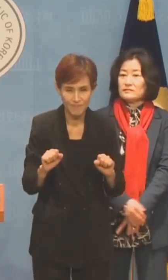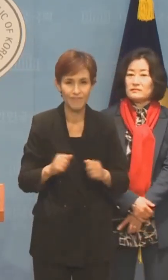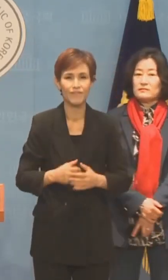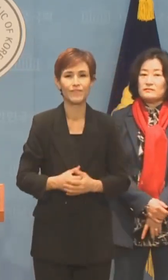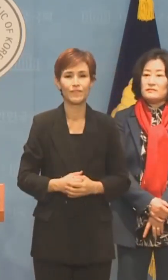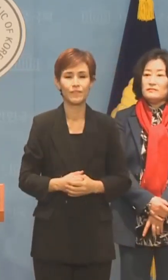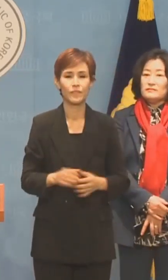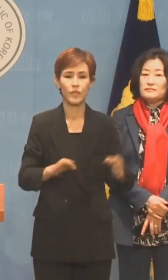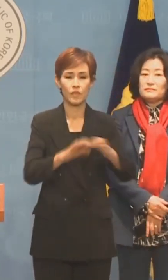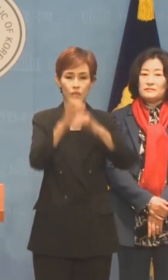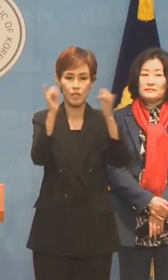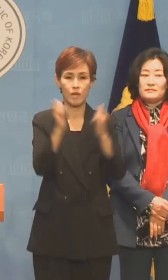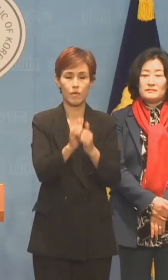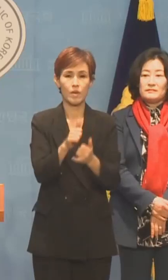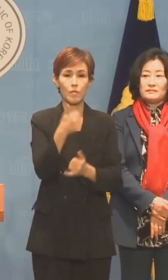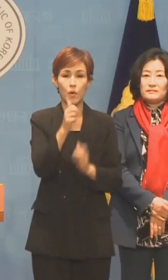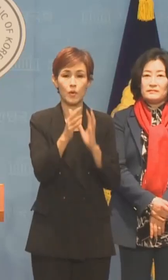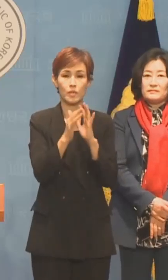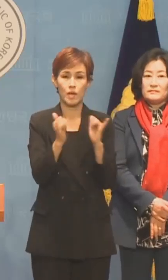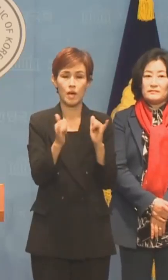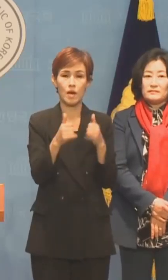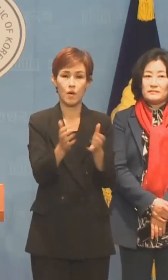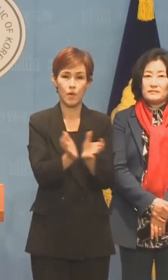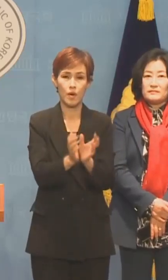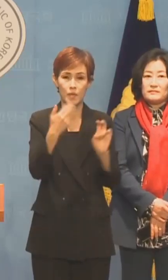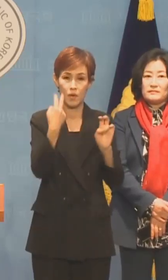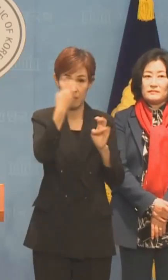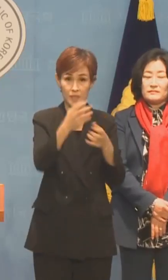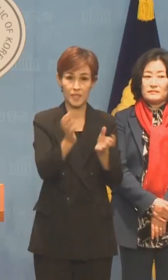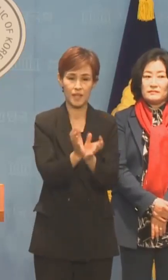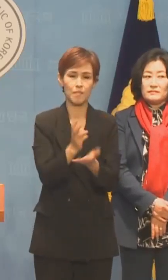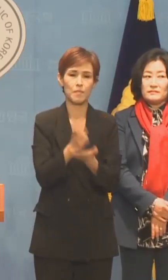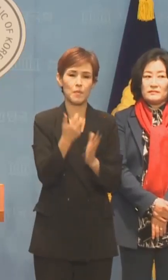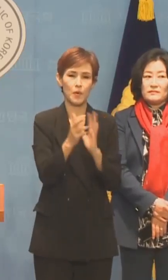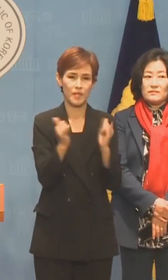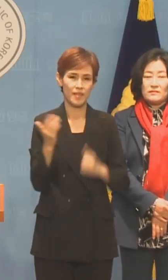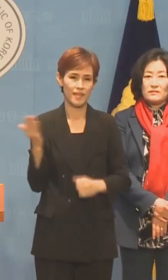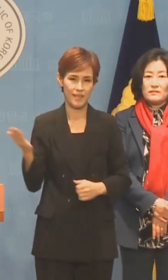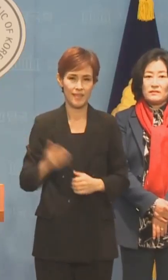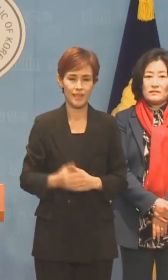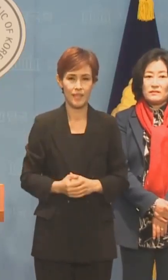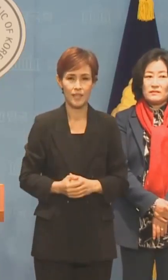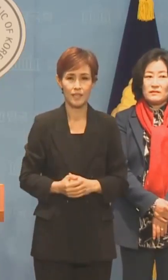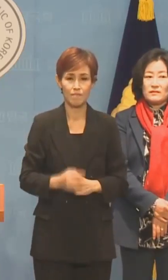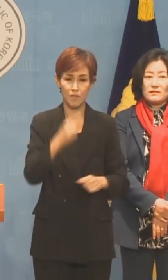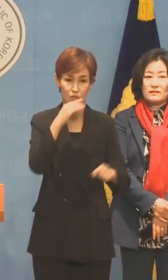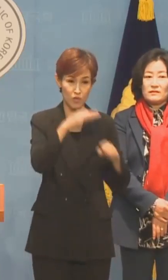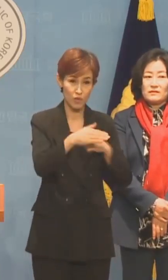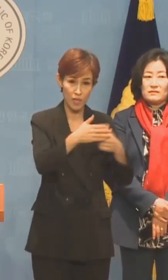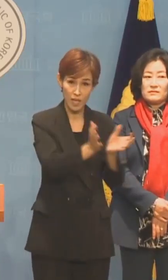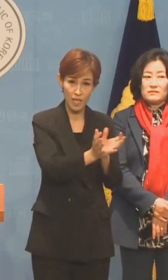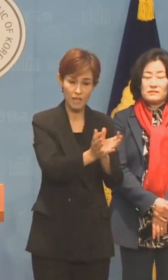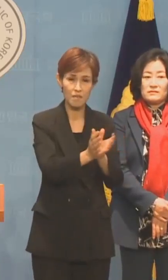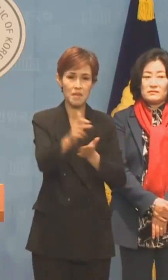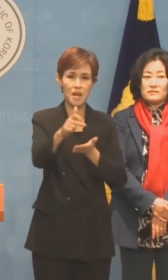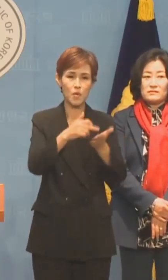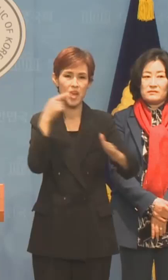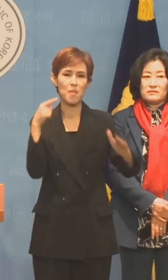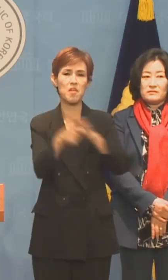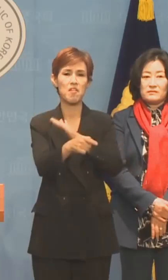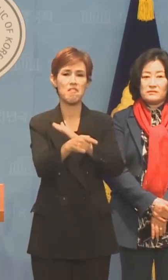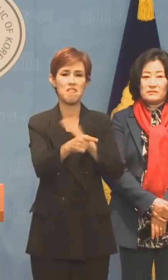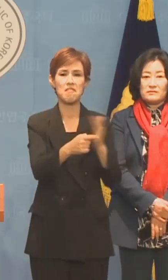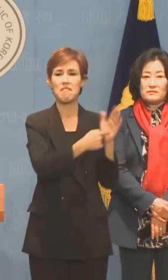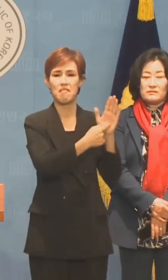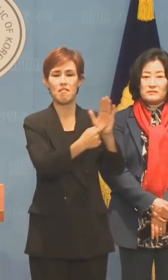안녕하십니까. 경제사회 변호사회 미디어감시단 김희연 변호사입니다. 민주당이 카톡 계엄령을 내려서